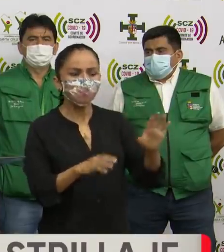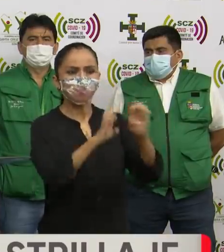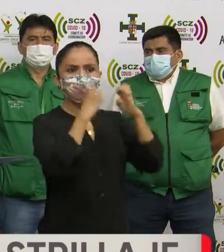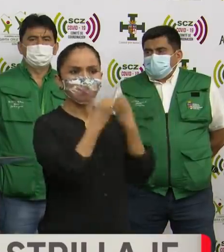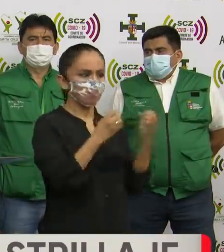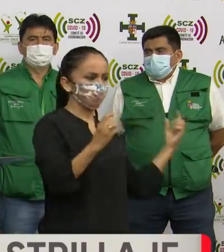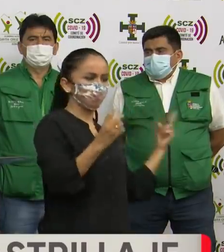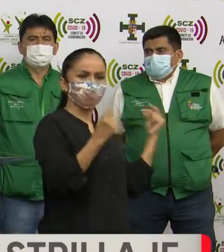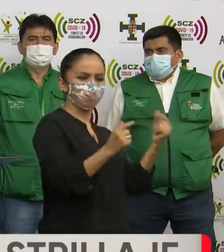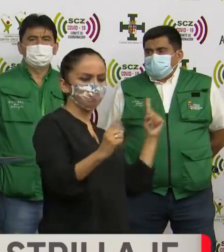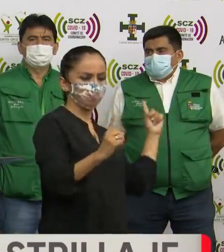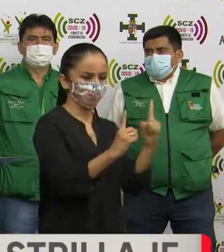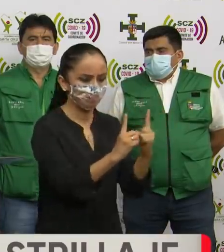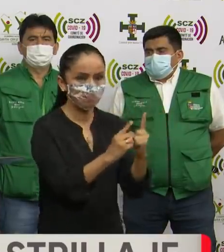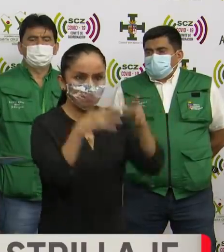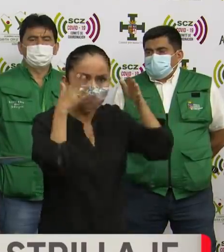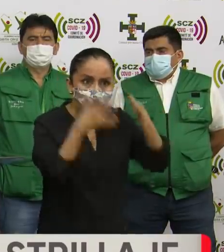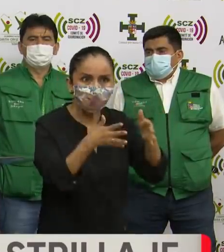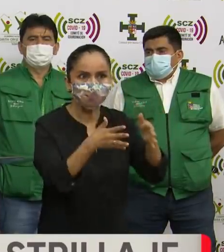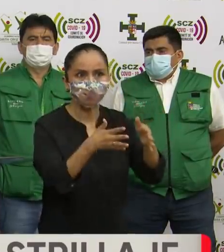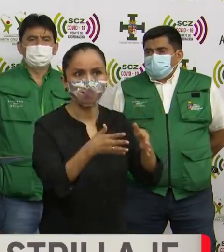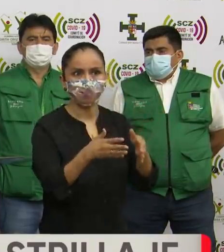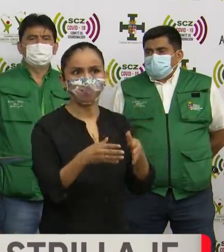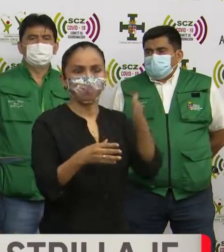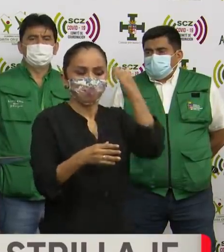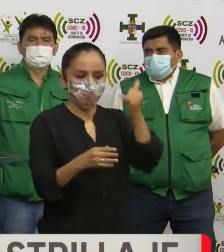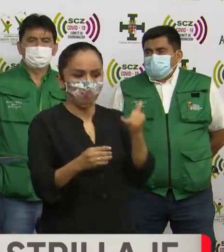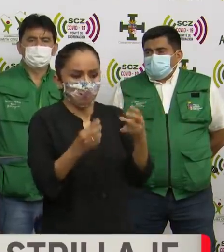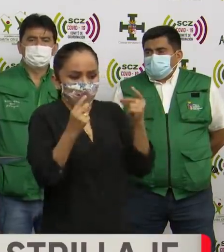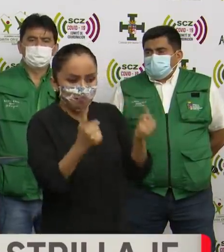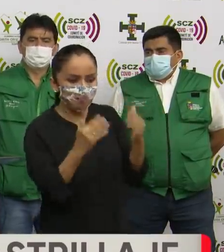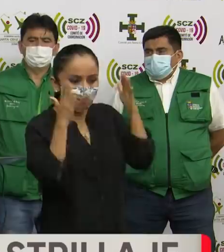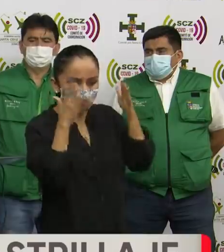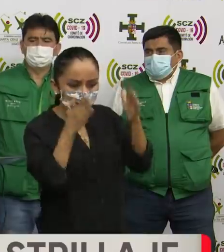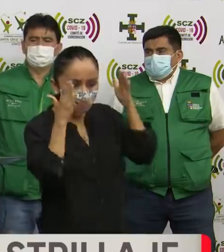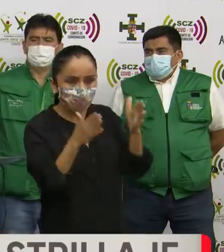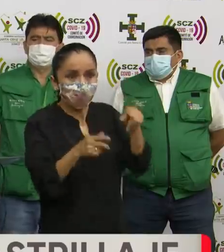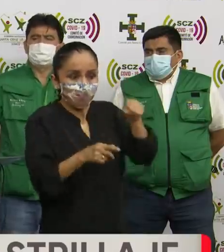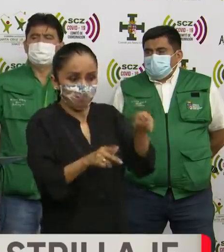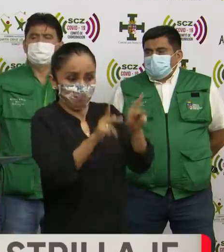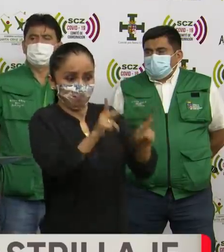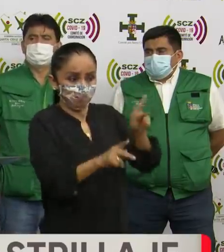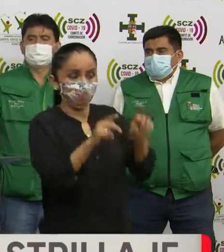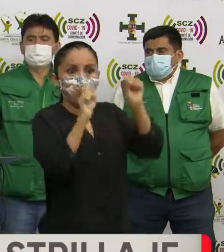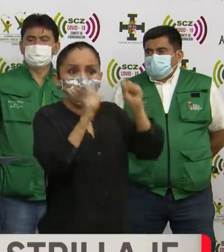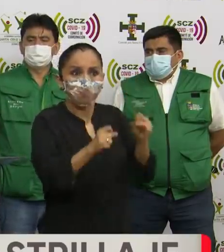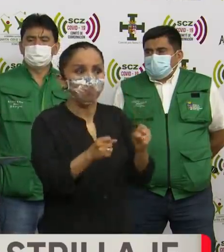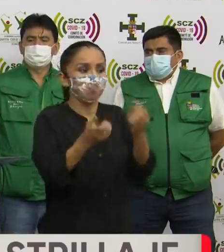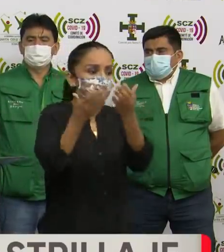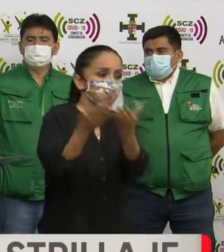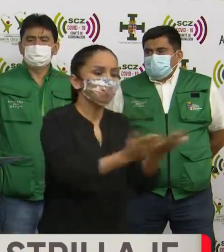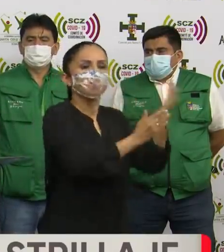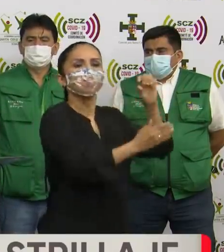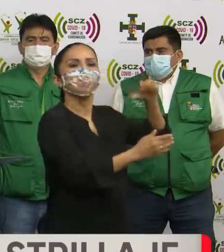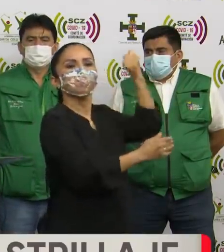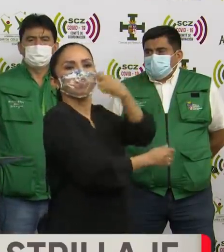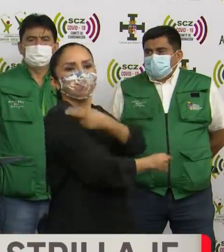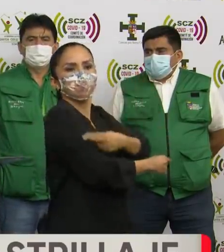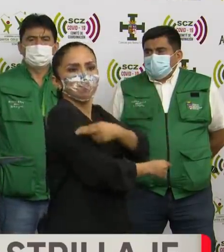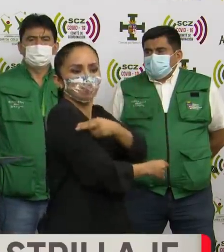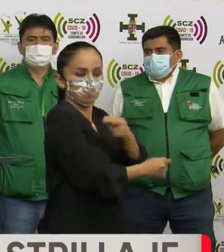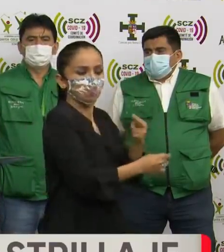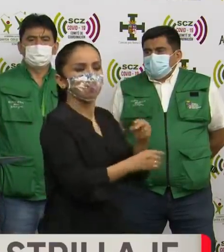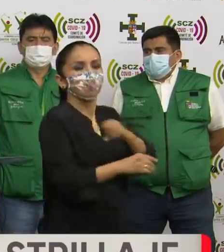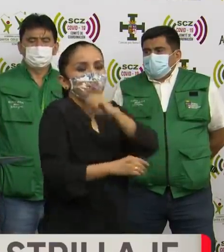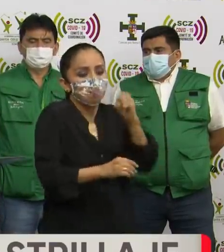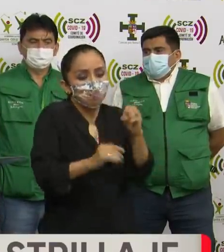brigada médica profesional para poder ocultar y que esa persona vaya a centro de recuperación o quede